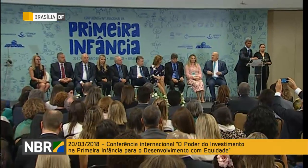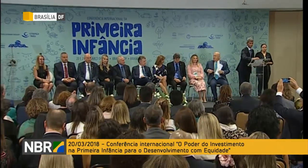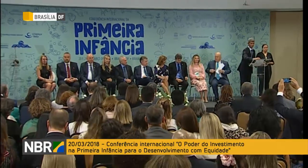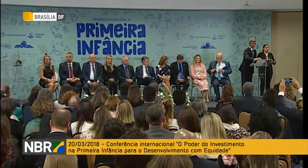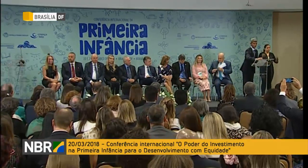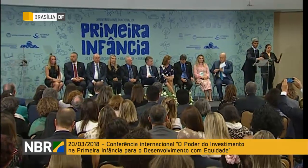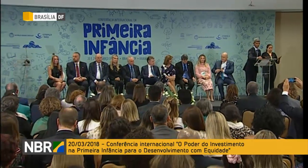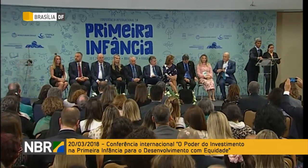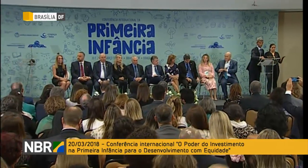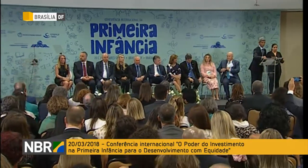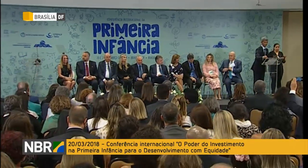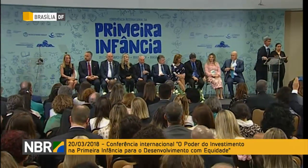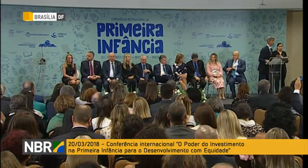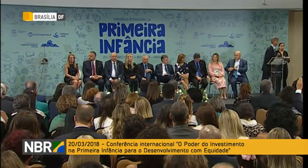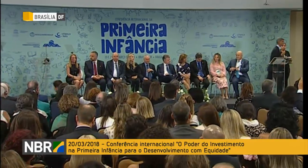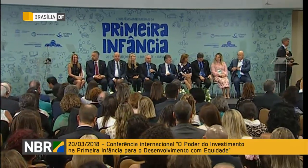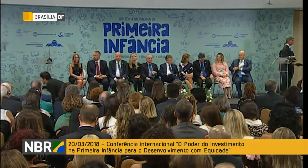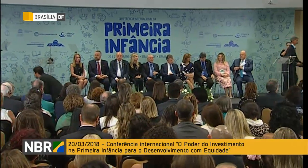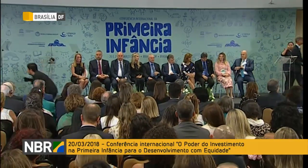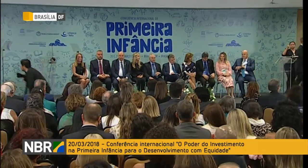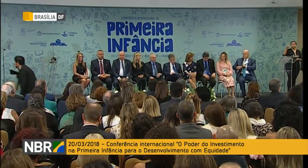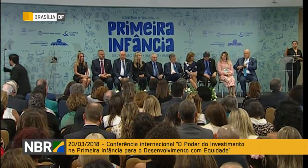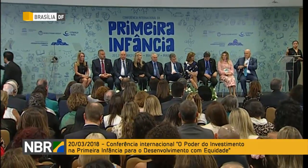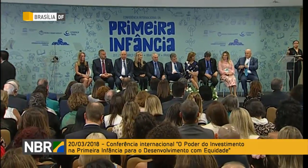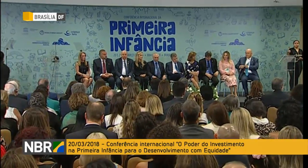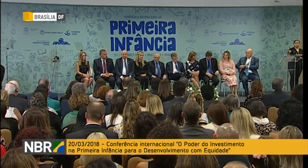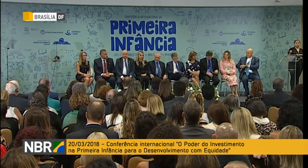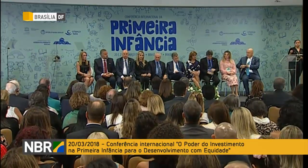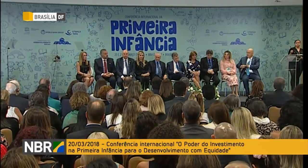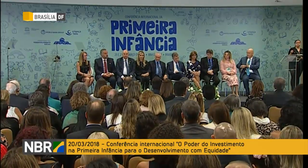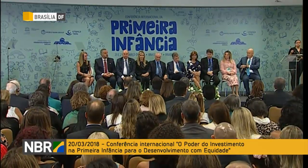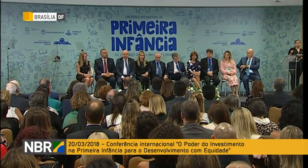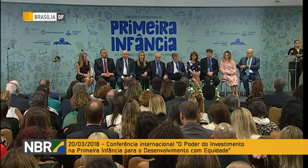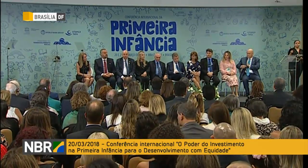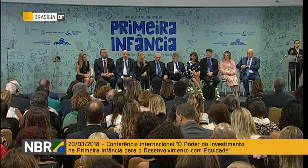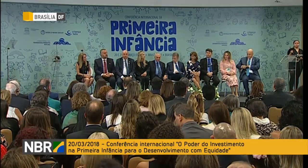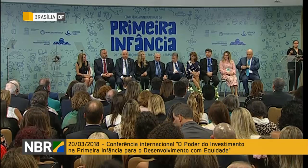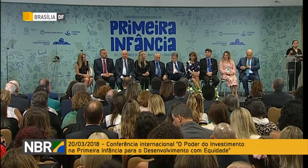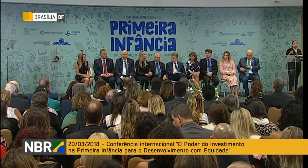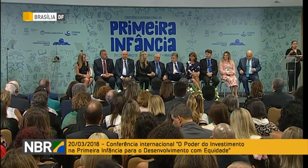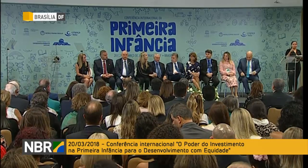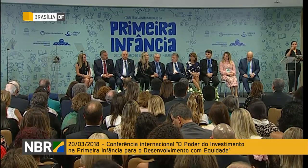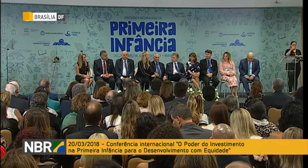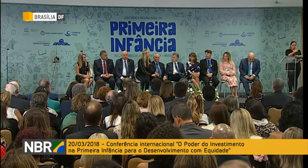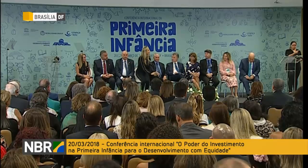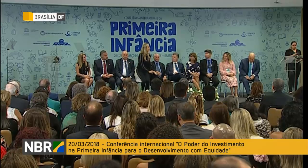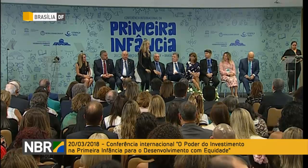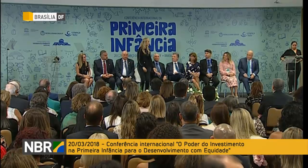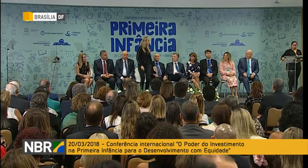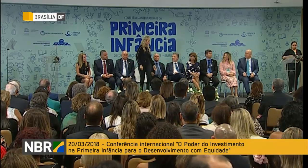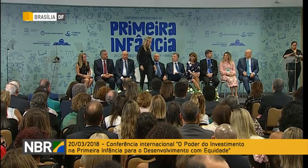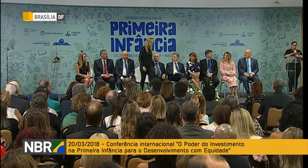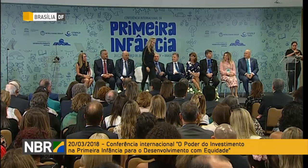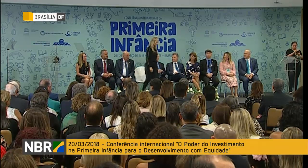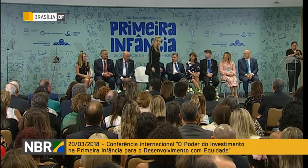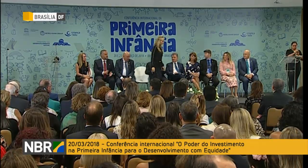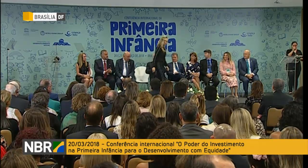Neste momento, fará uso da palavra a primeira dama, a senhora Marcela Temer.